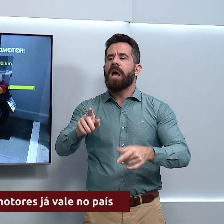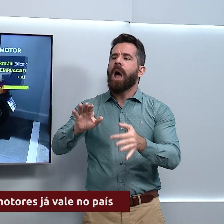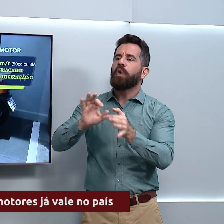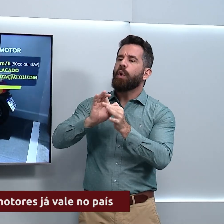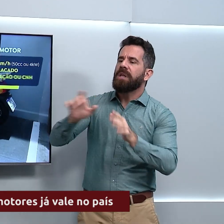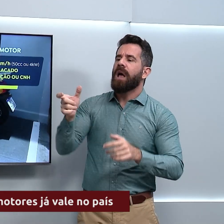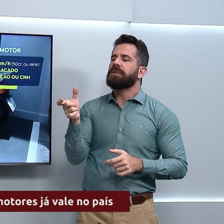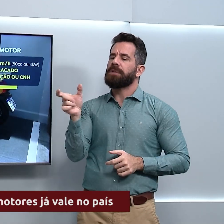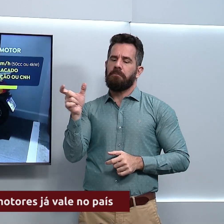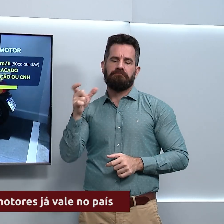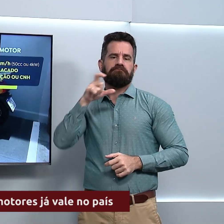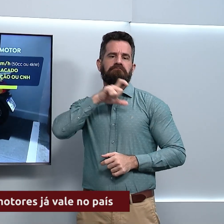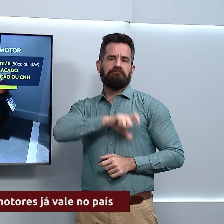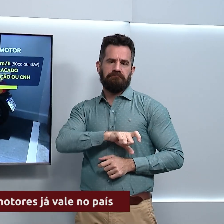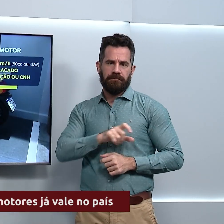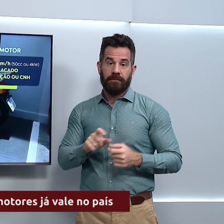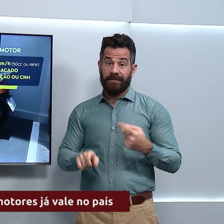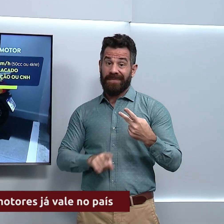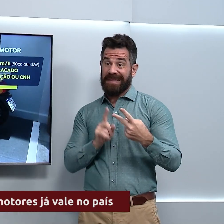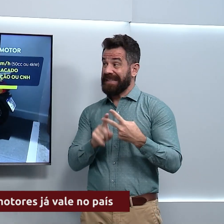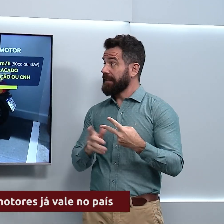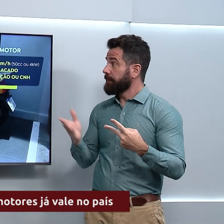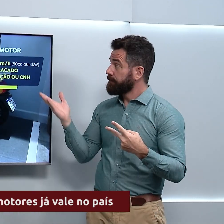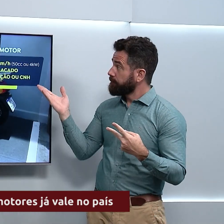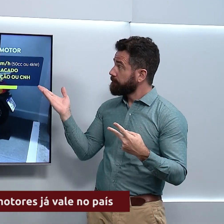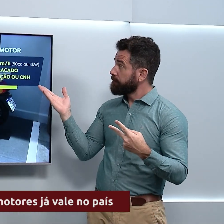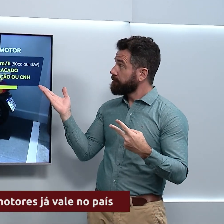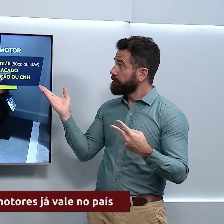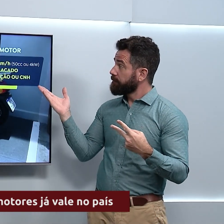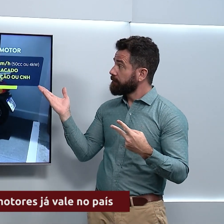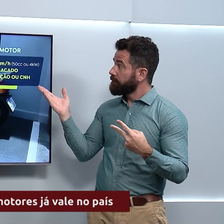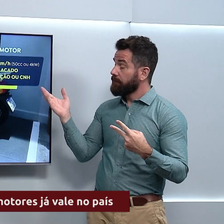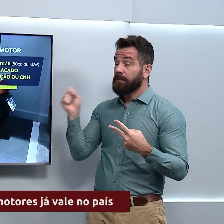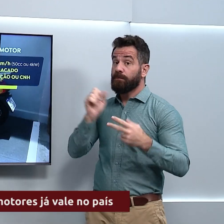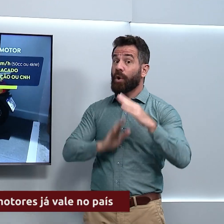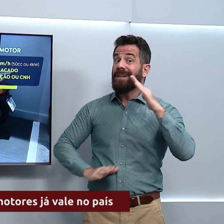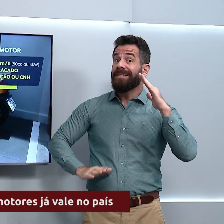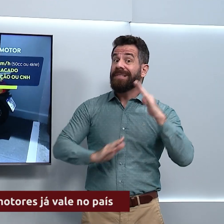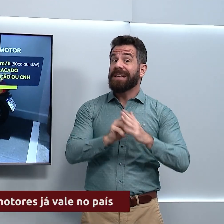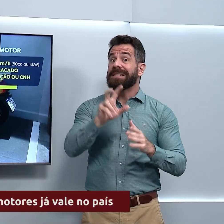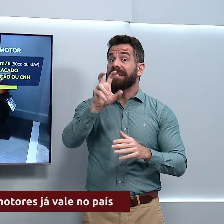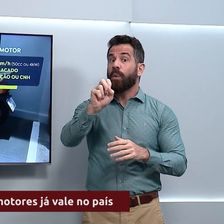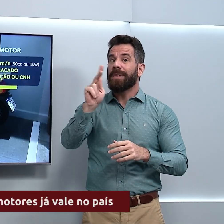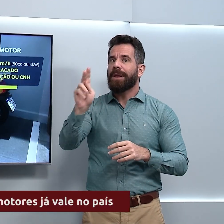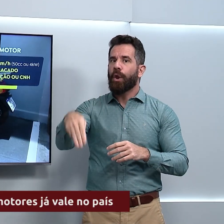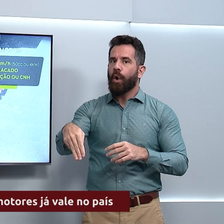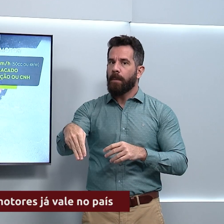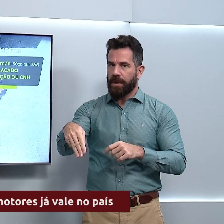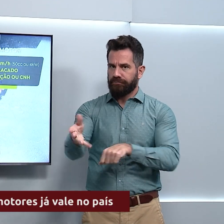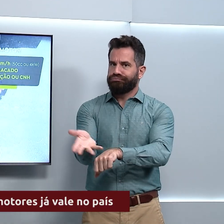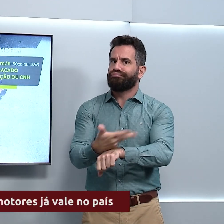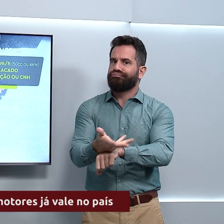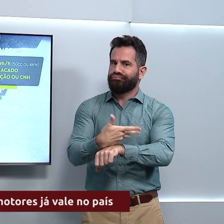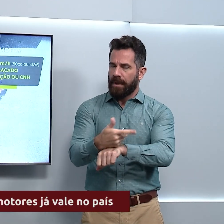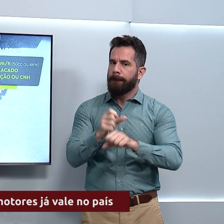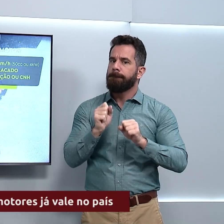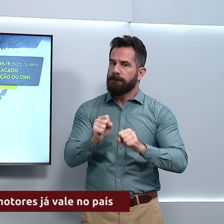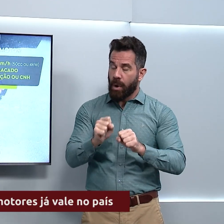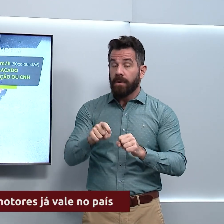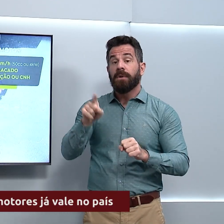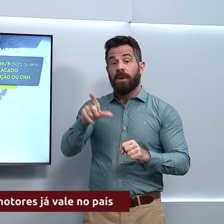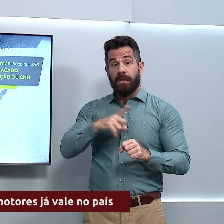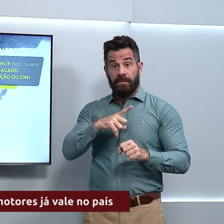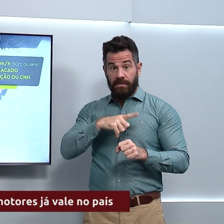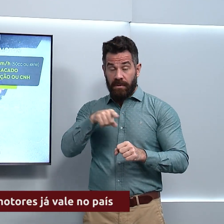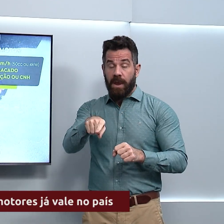aos ciclomotores mais potentes, que podem chegar aos 50 km por hora. Possuem motor a